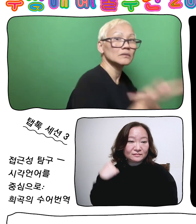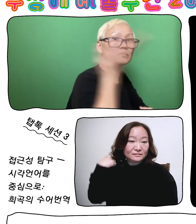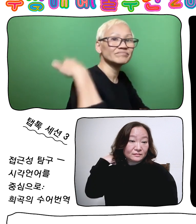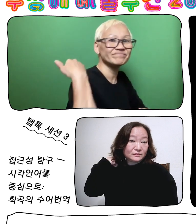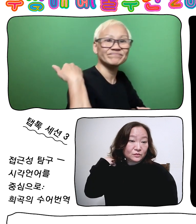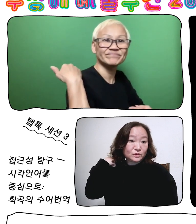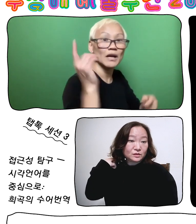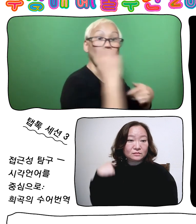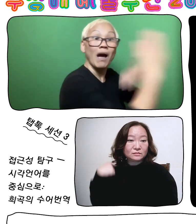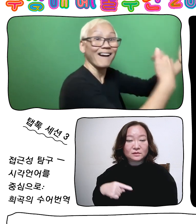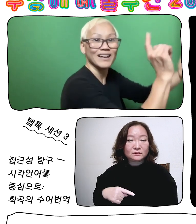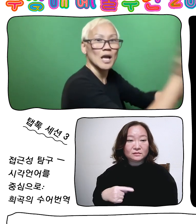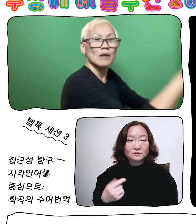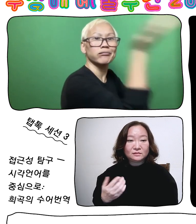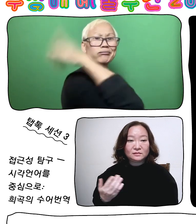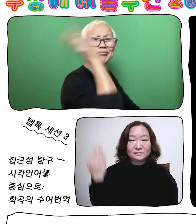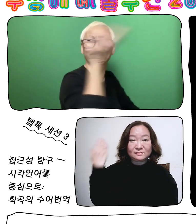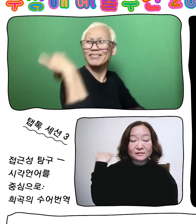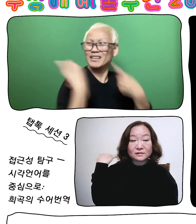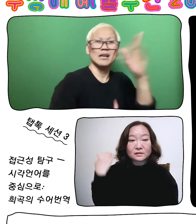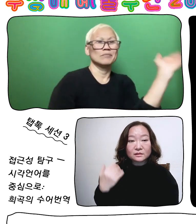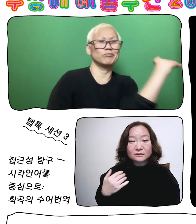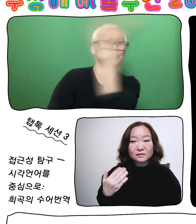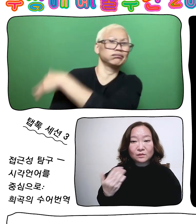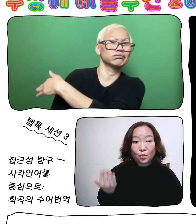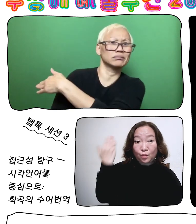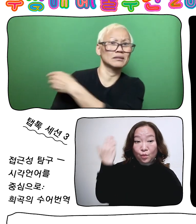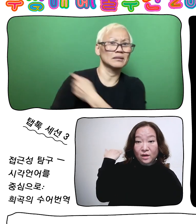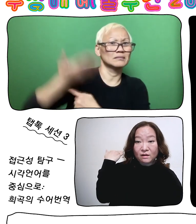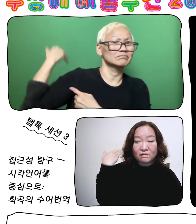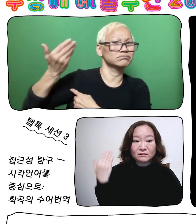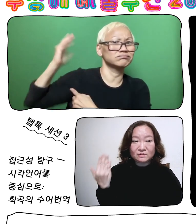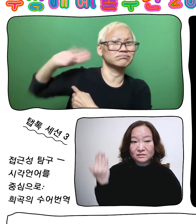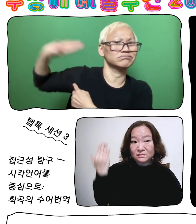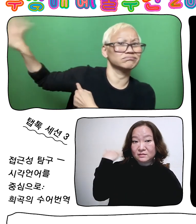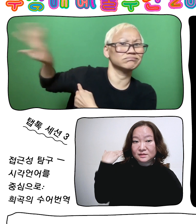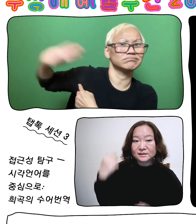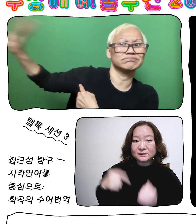어깨 위는 손이 뒷방향으로 향할 때 과거를 의미합니다.